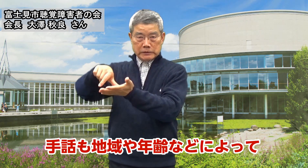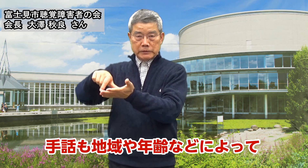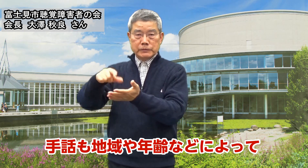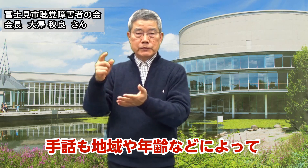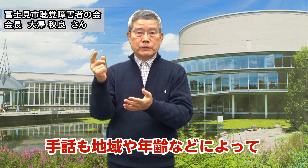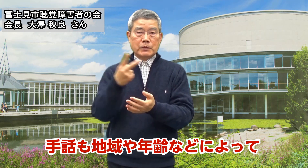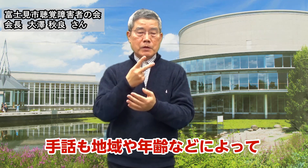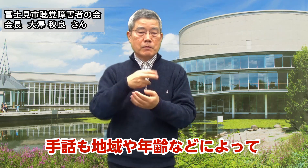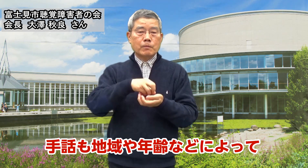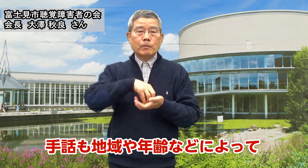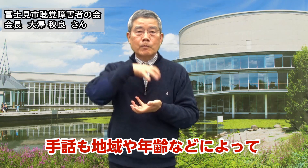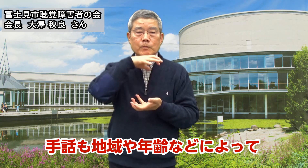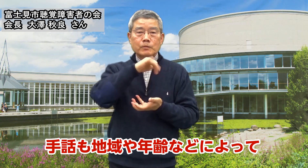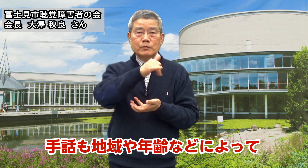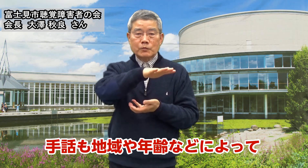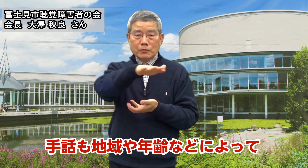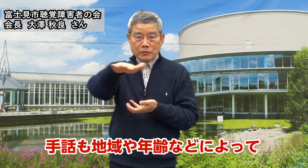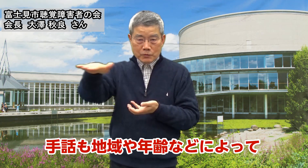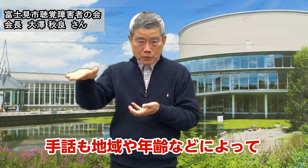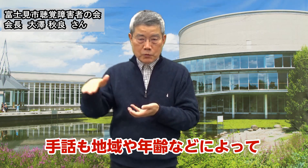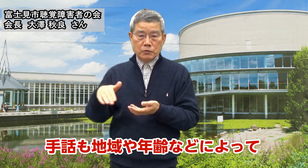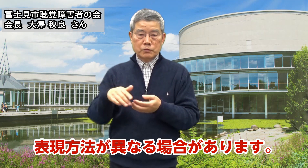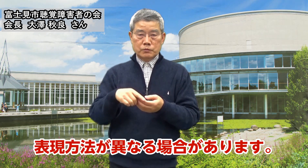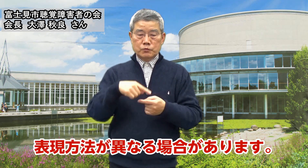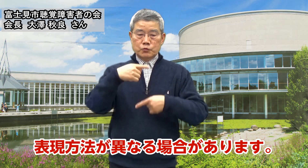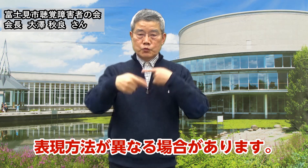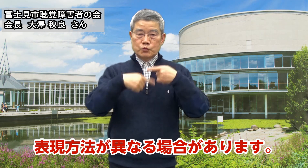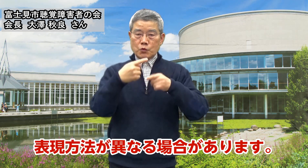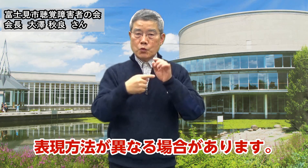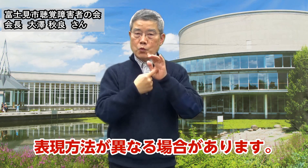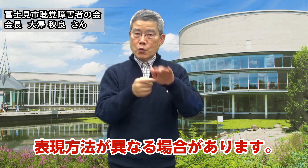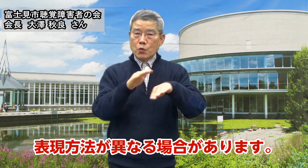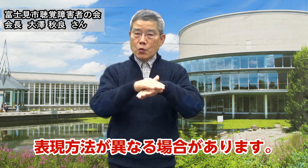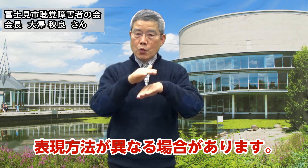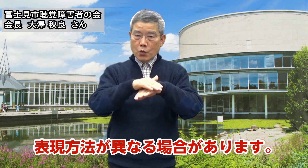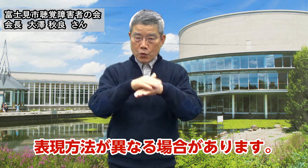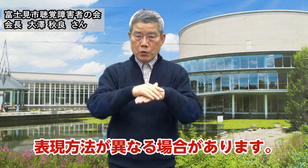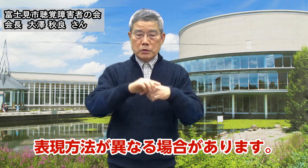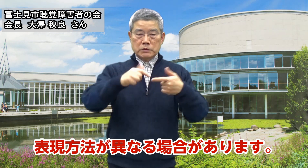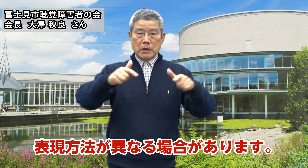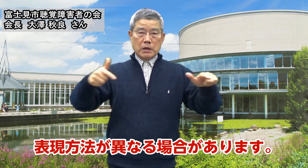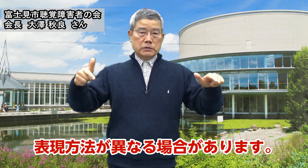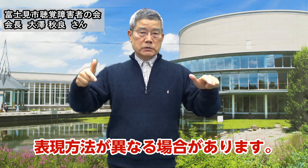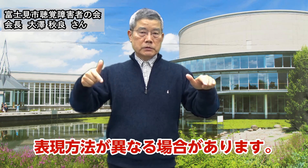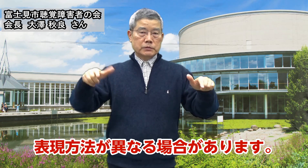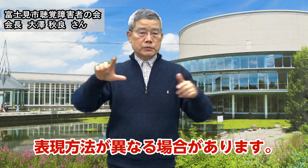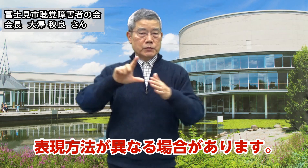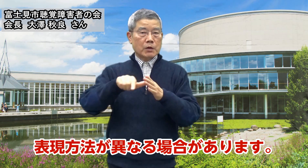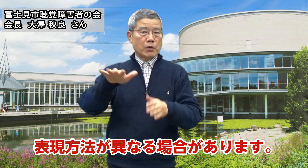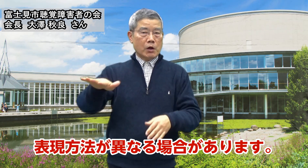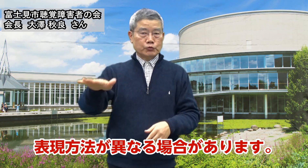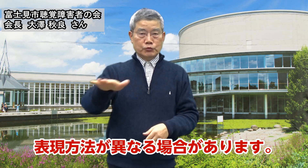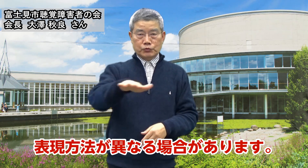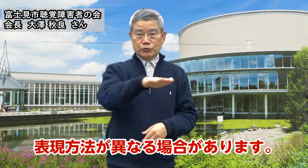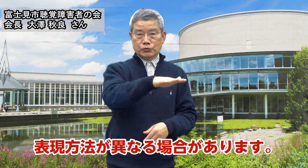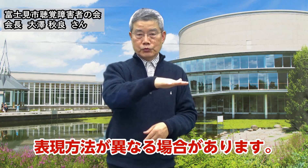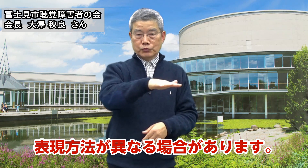域や年齢などによって表現方法が異なる場合があります